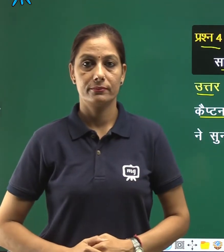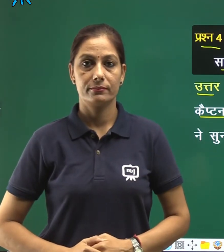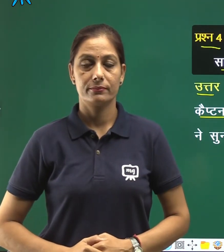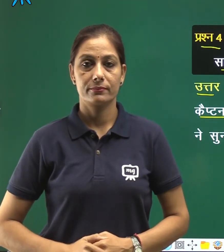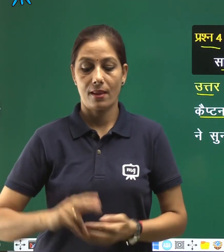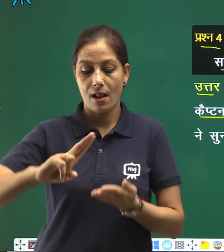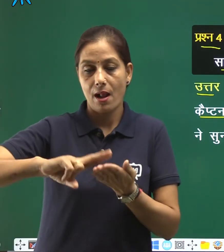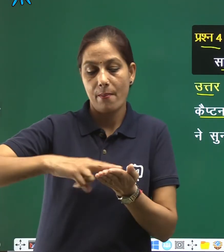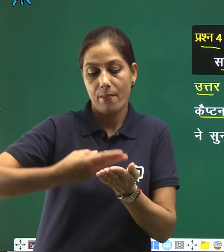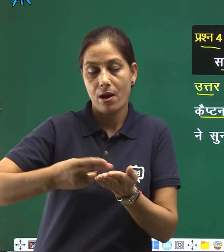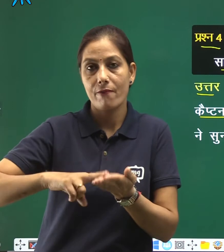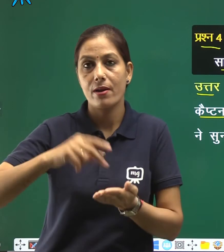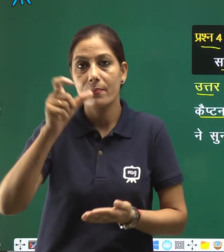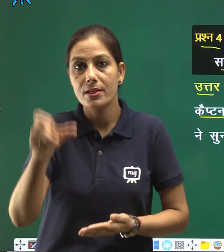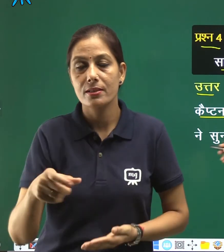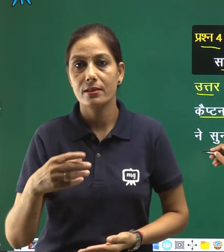पान वाले ने सुनाई थी।